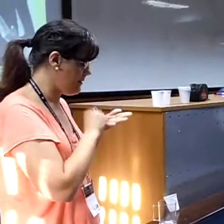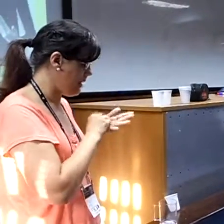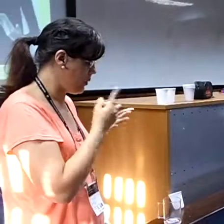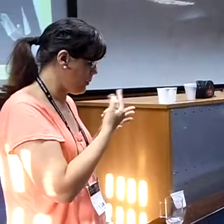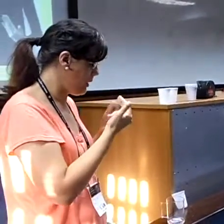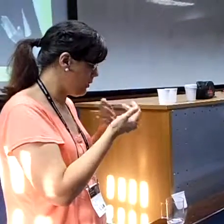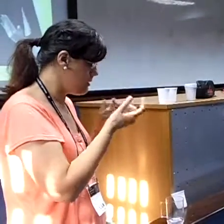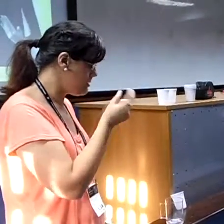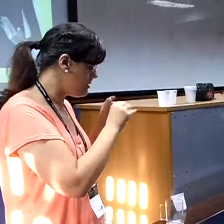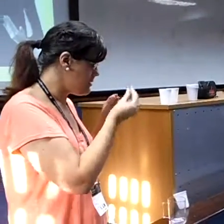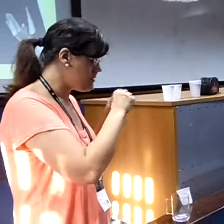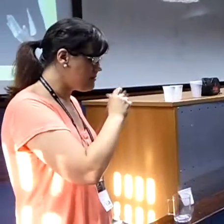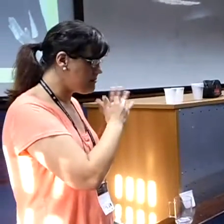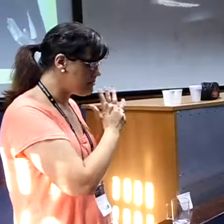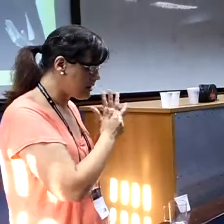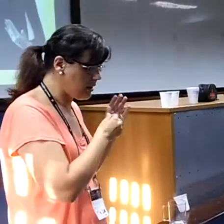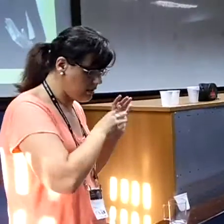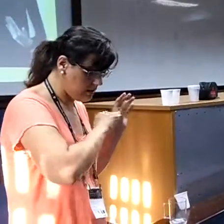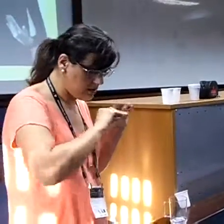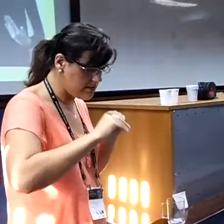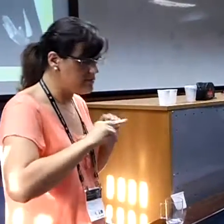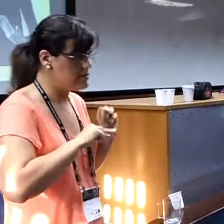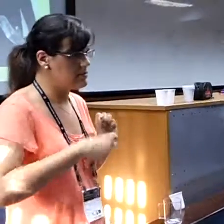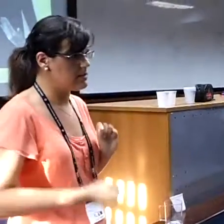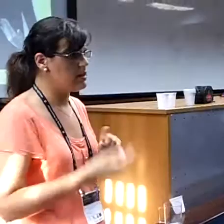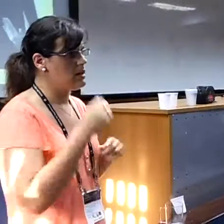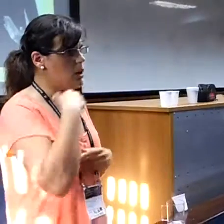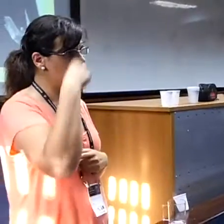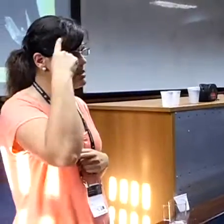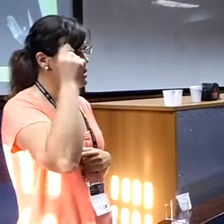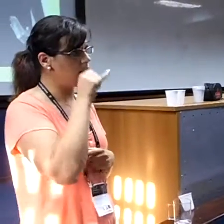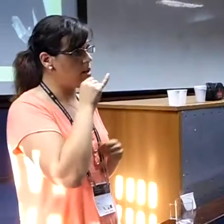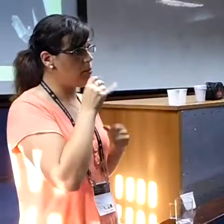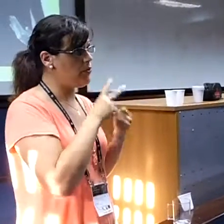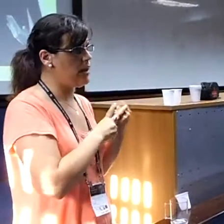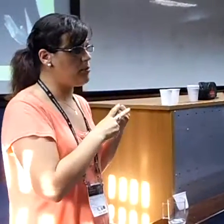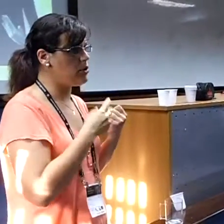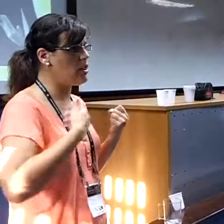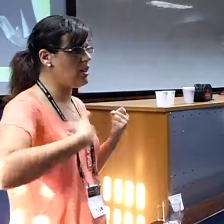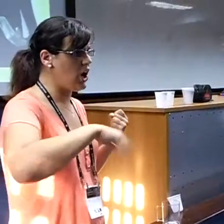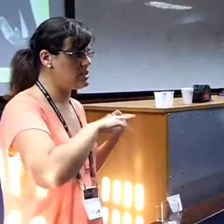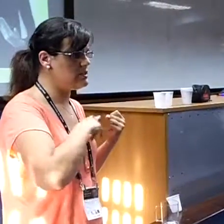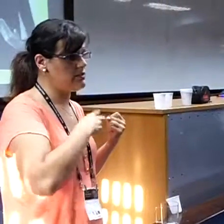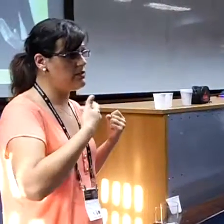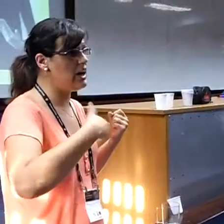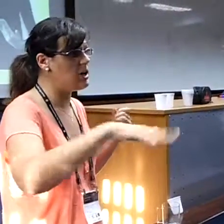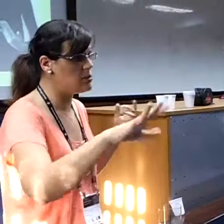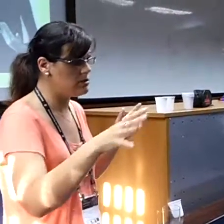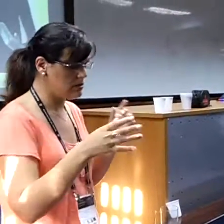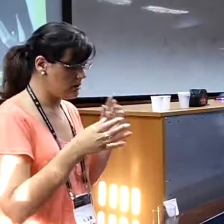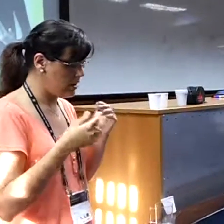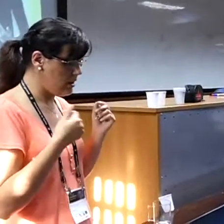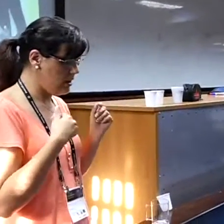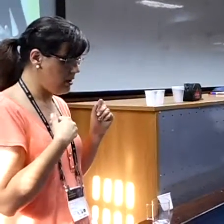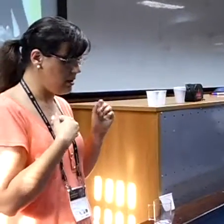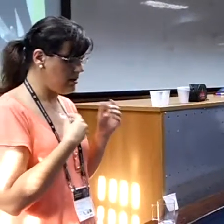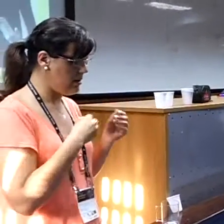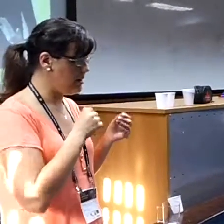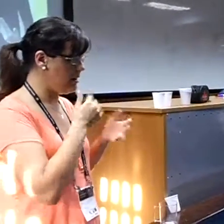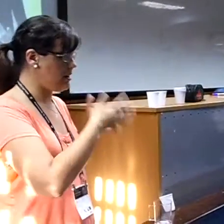muitas vezes o surdo escreve na estrutura da língua de sinais. Né? A flexão verbal, por exemplo, né? Na